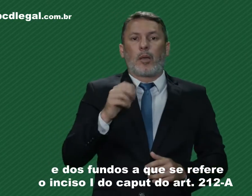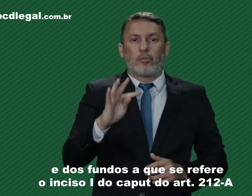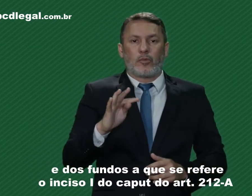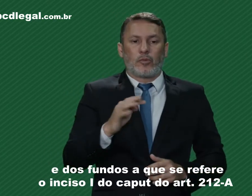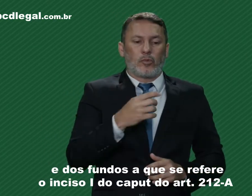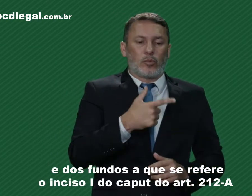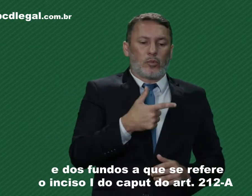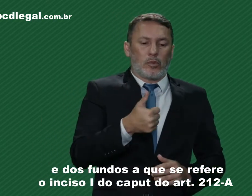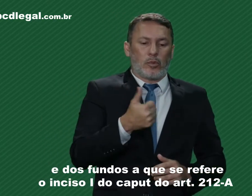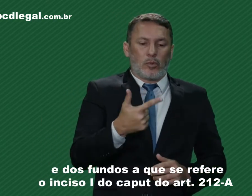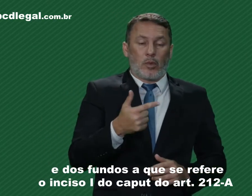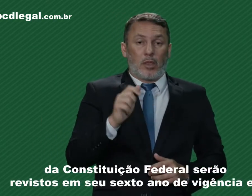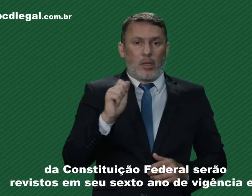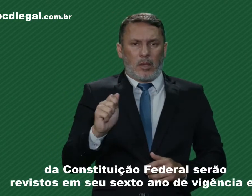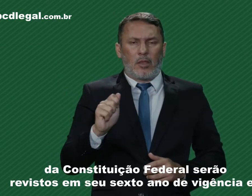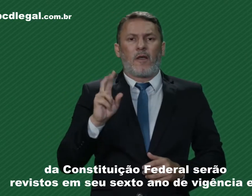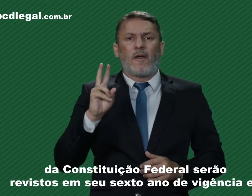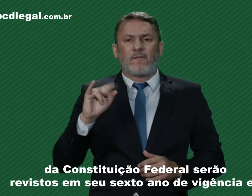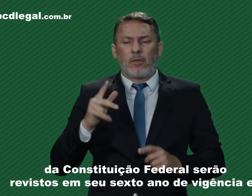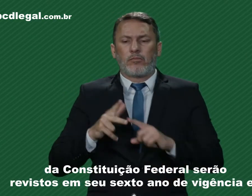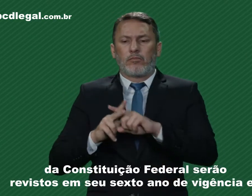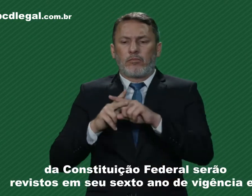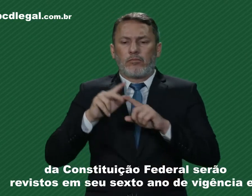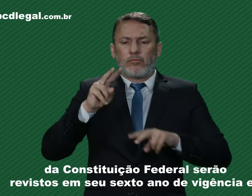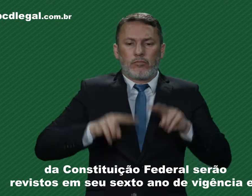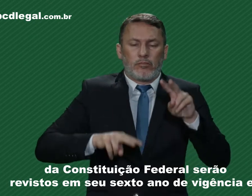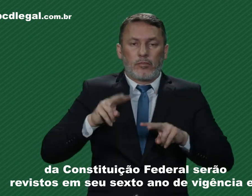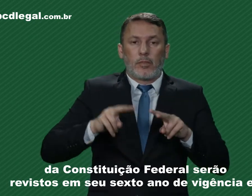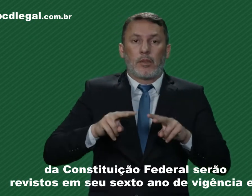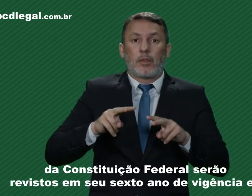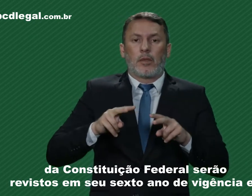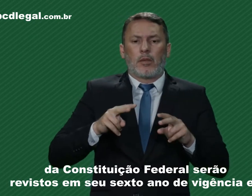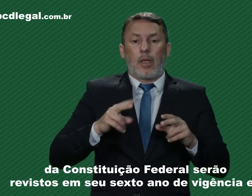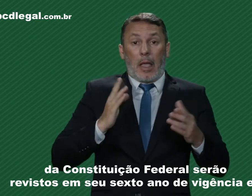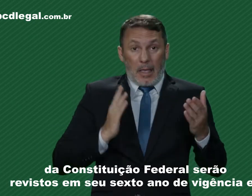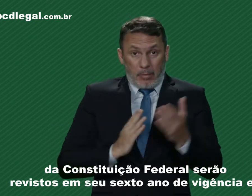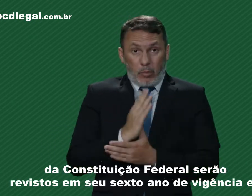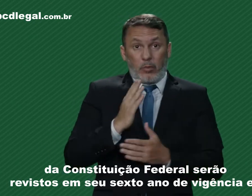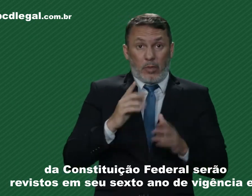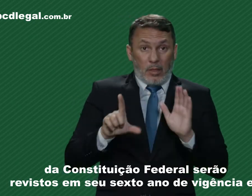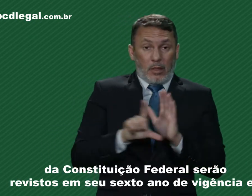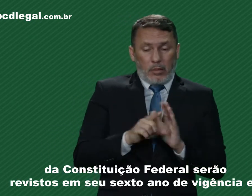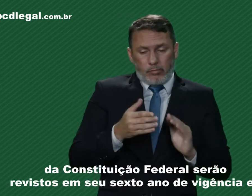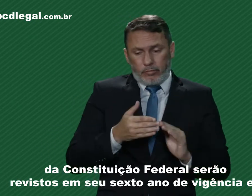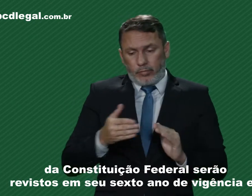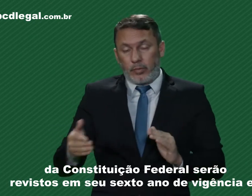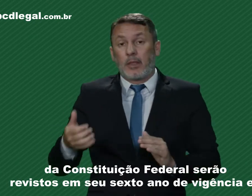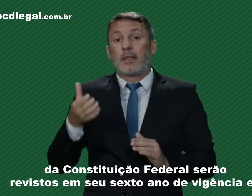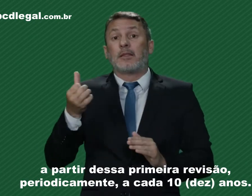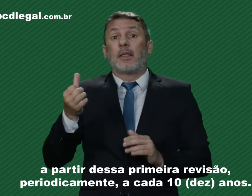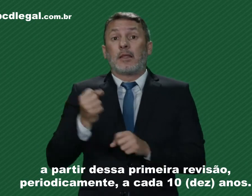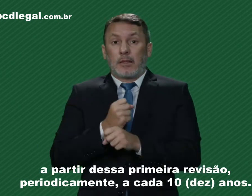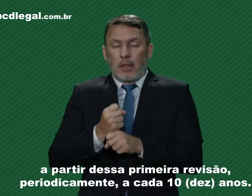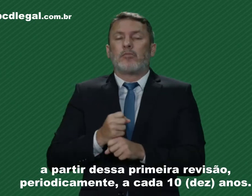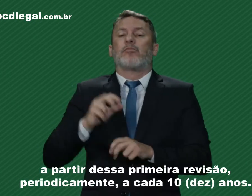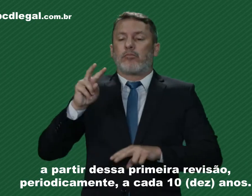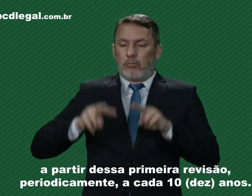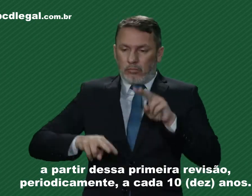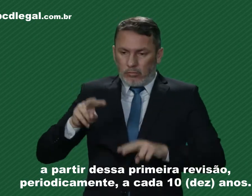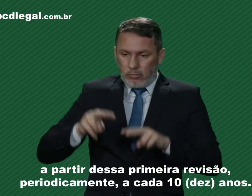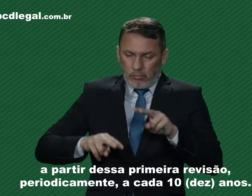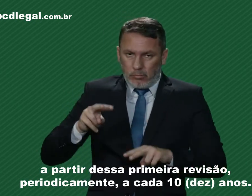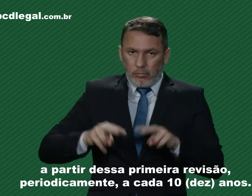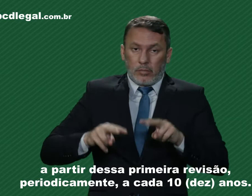caput do artigo 212-A da Constituição Federal serão revistos em seu sexto ano de vigência e, a partir dessa